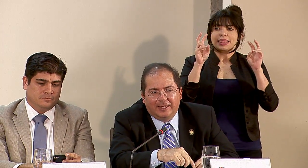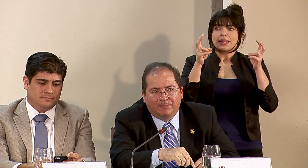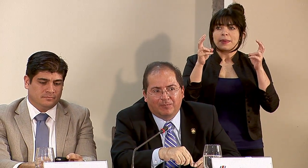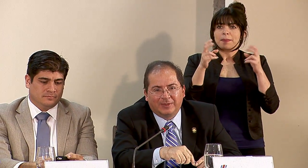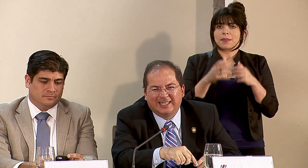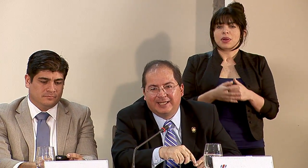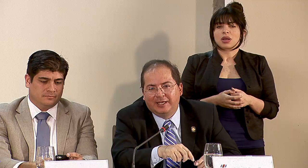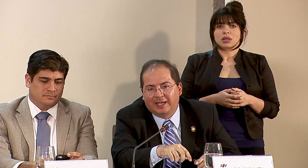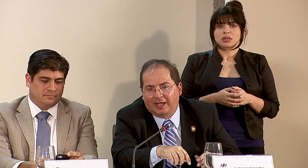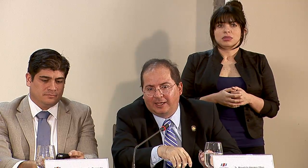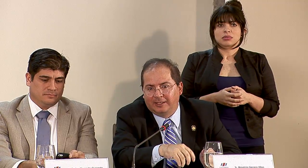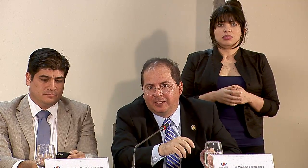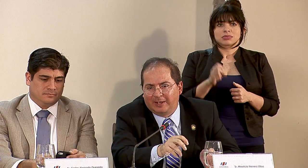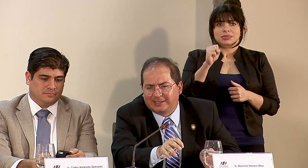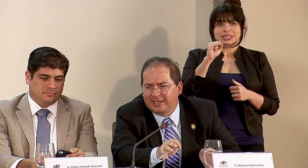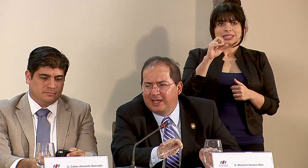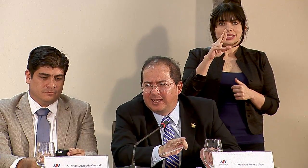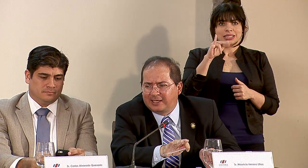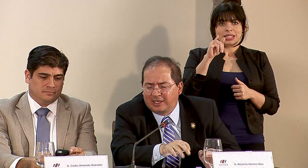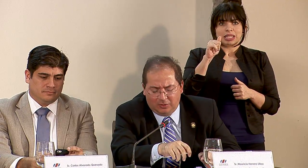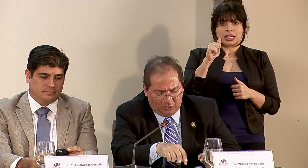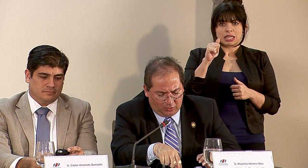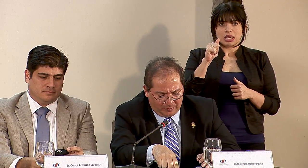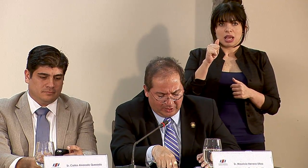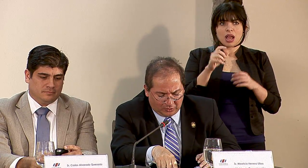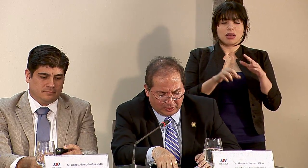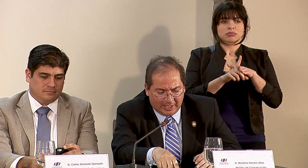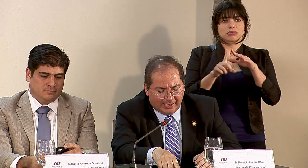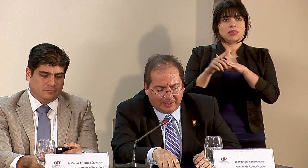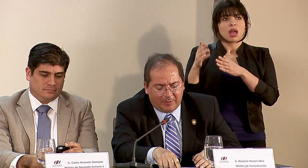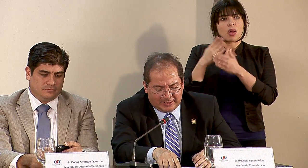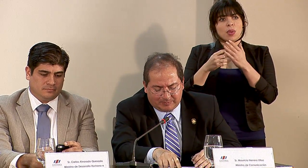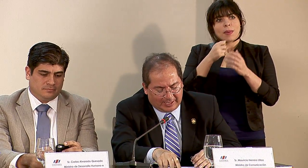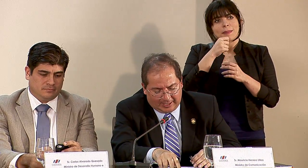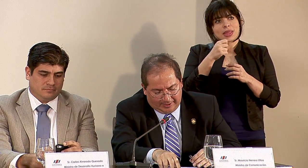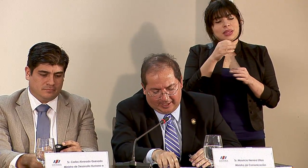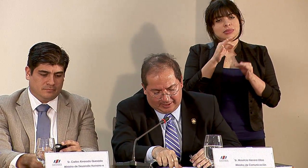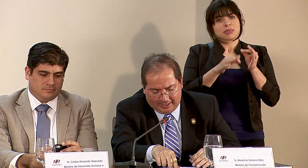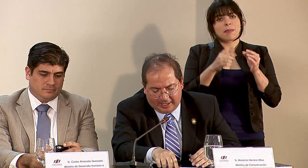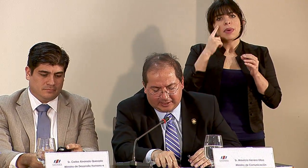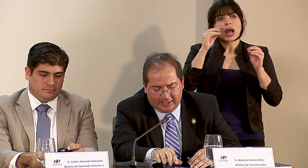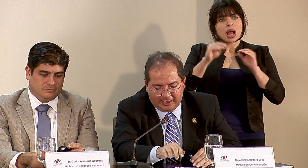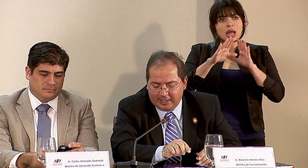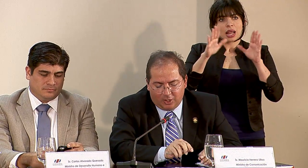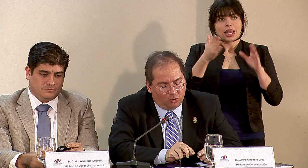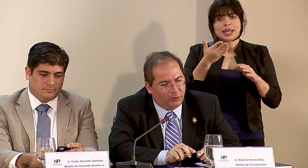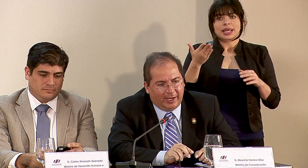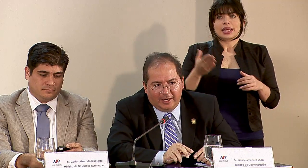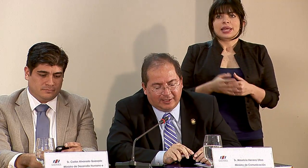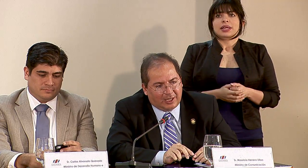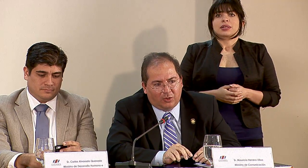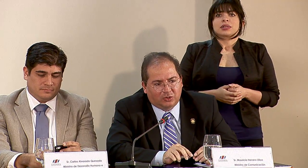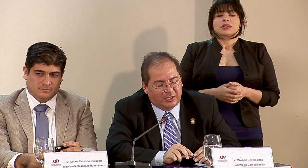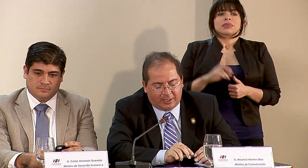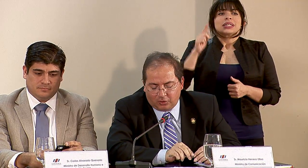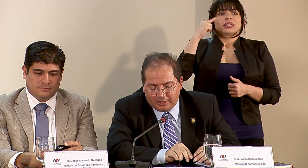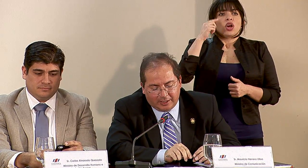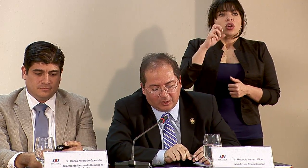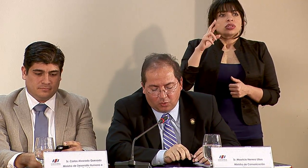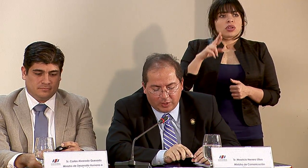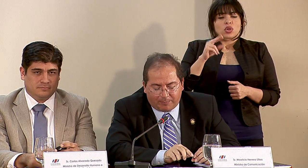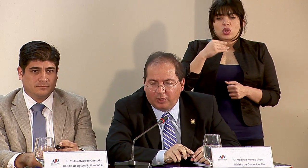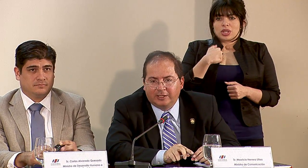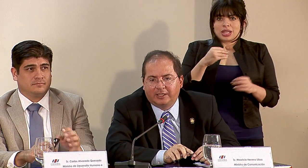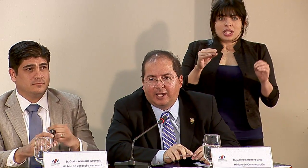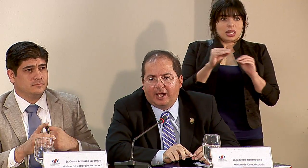de de siria y demás que ha salido en algunos medios simplemente es para aclarar que el estado de costa rica no